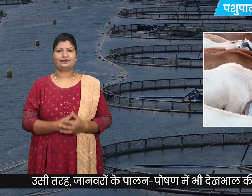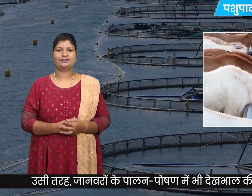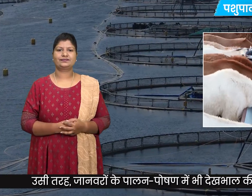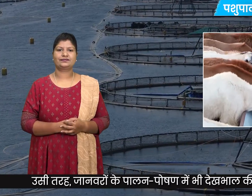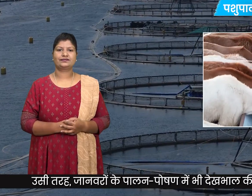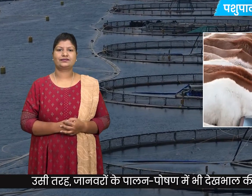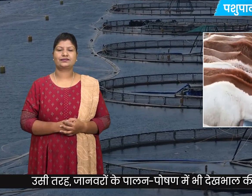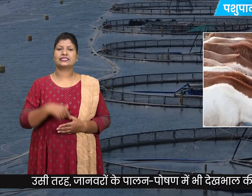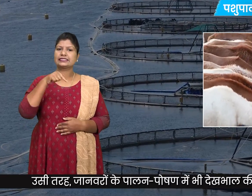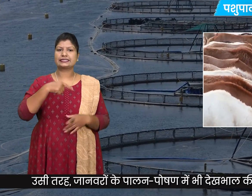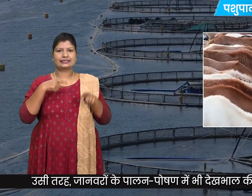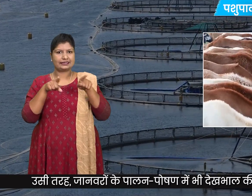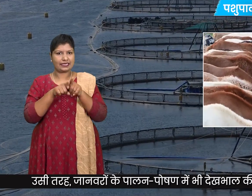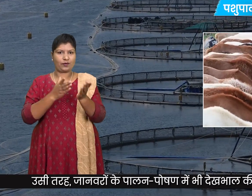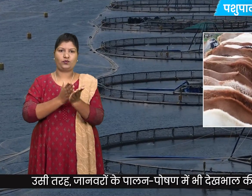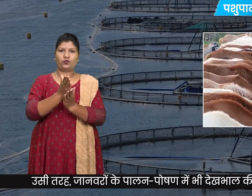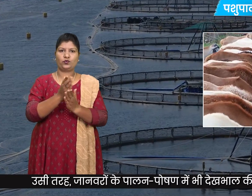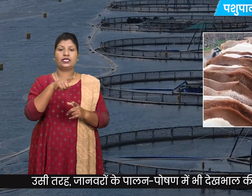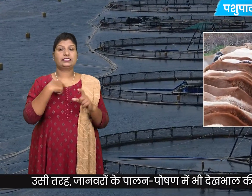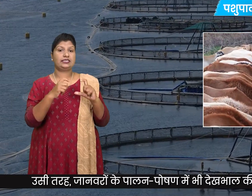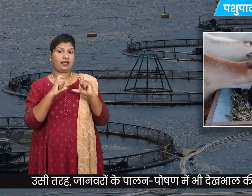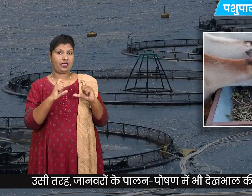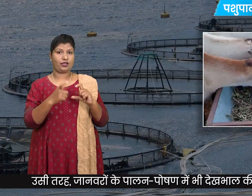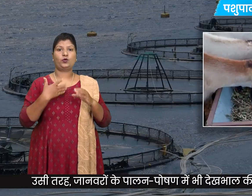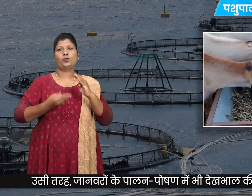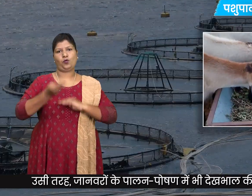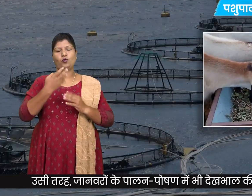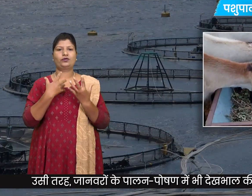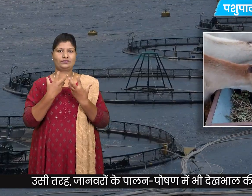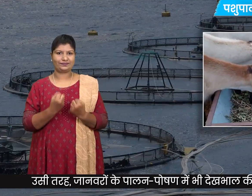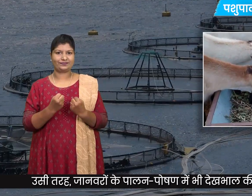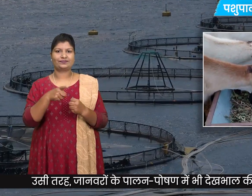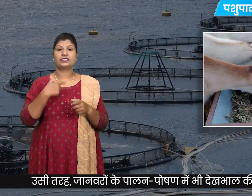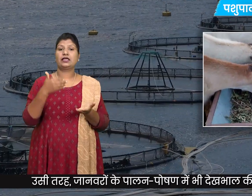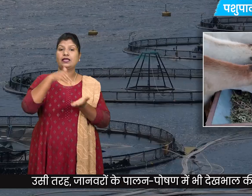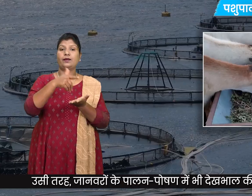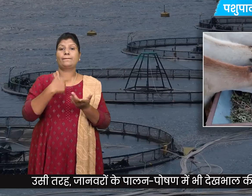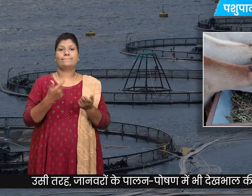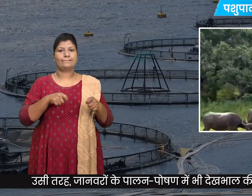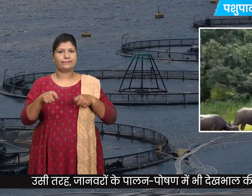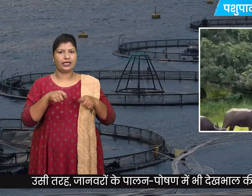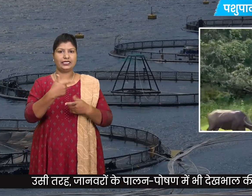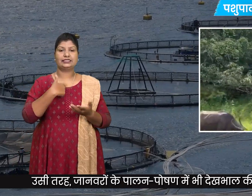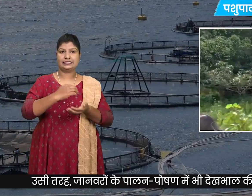उसी तरह जानवरों के पालन पोषण में भी देखभाल की आवश्यकता होती है।